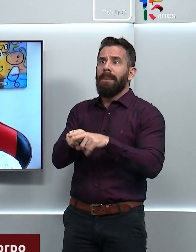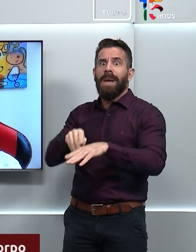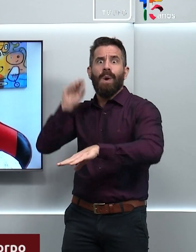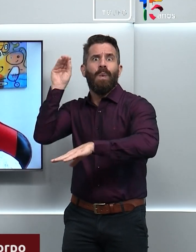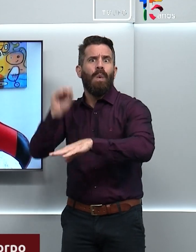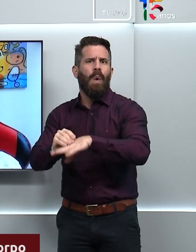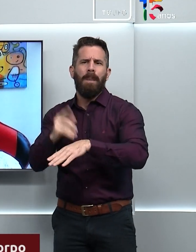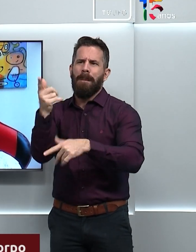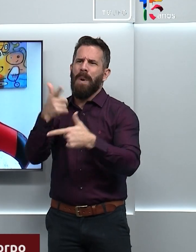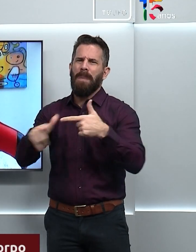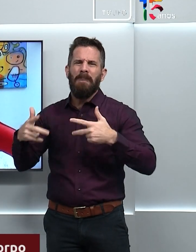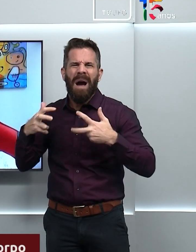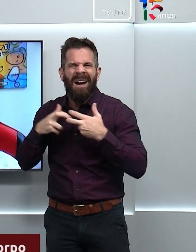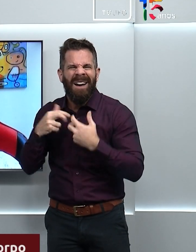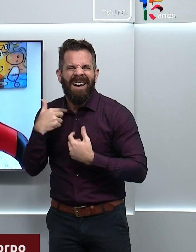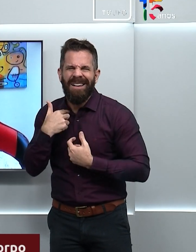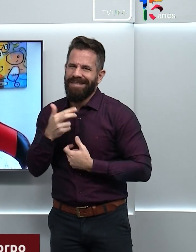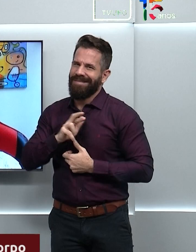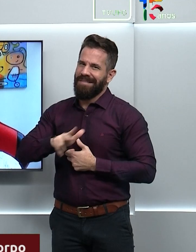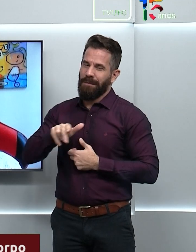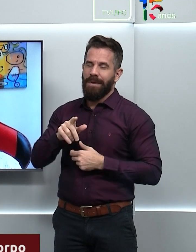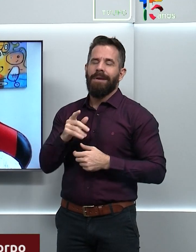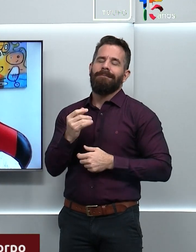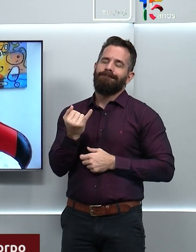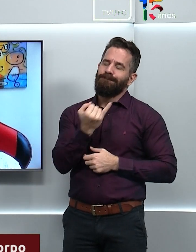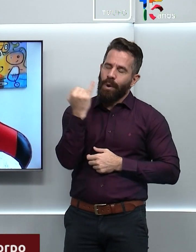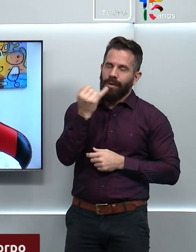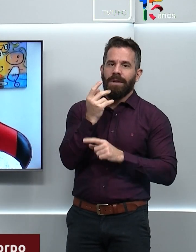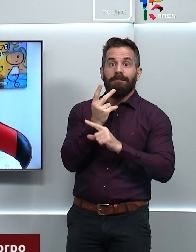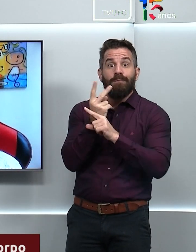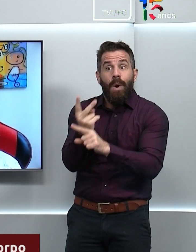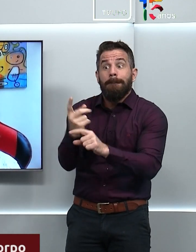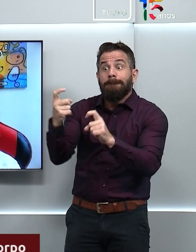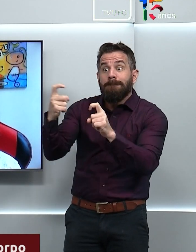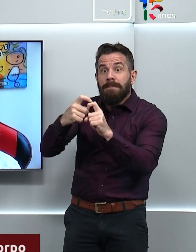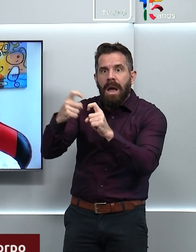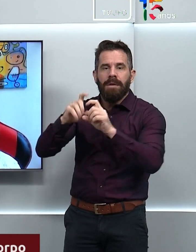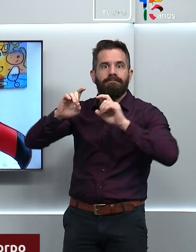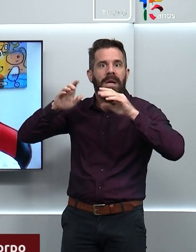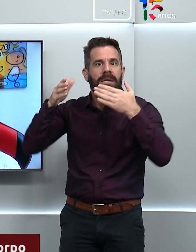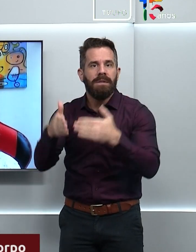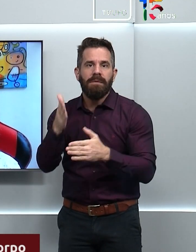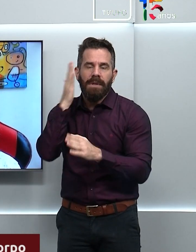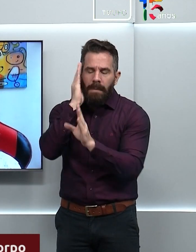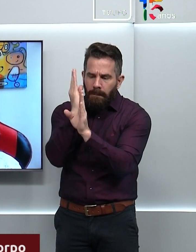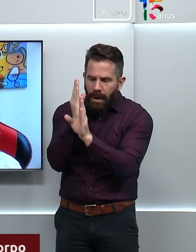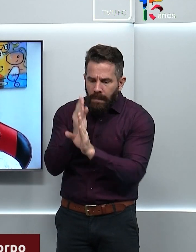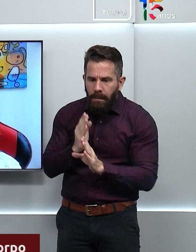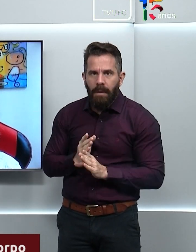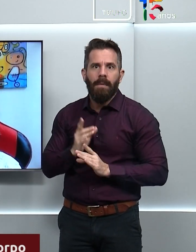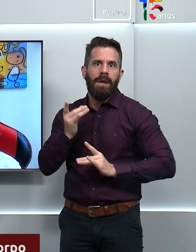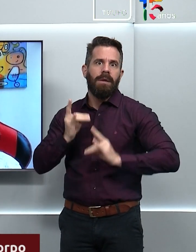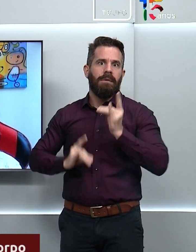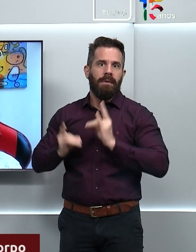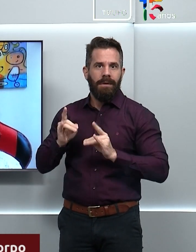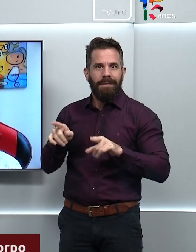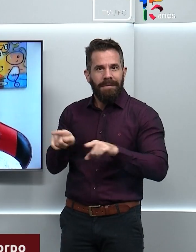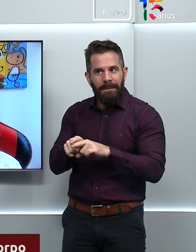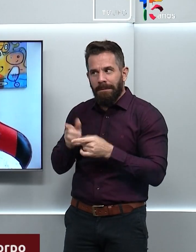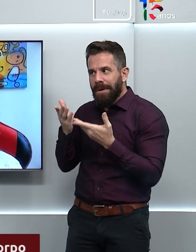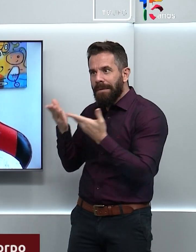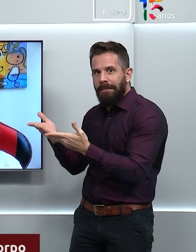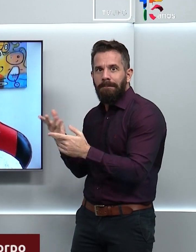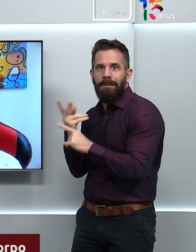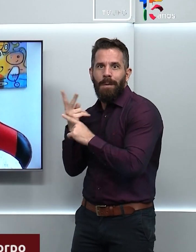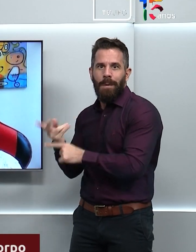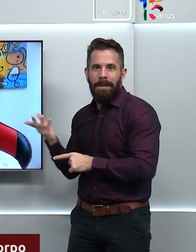um único fator. É bom sempre procurar um médico especialista para ver como é que estão os seus hormônios e procurar um endocrinologista, né? Obrigada, doutora